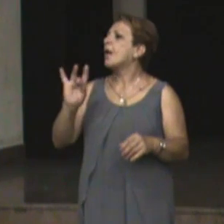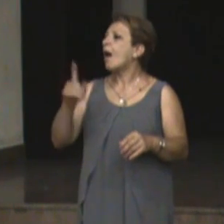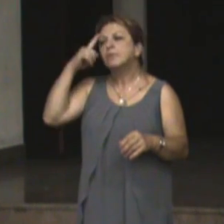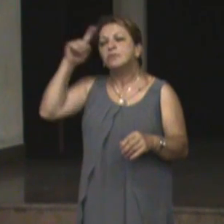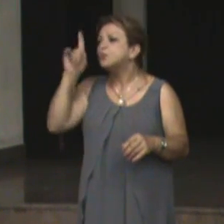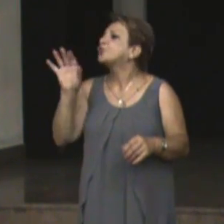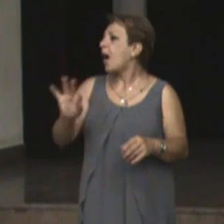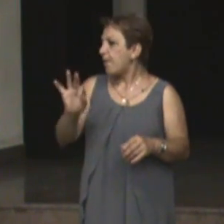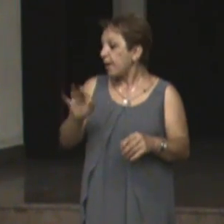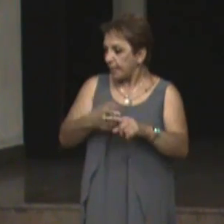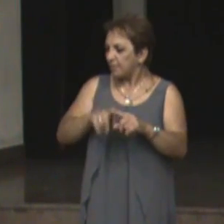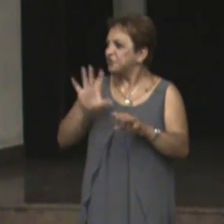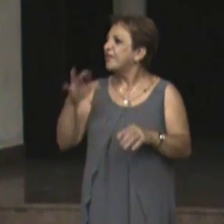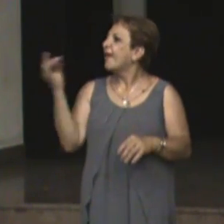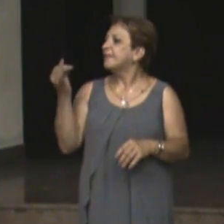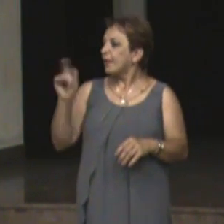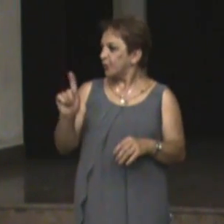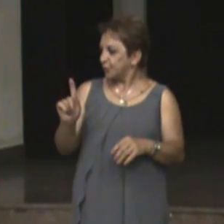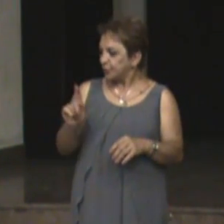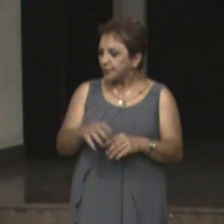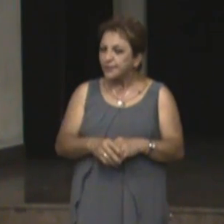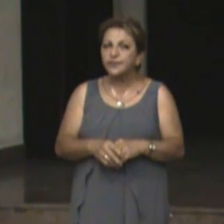բան գրեցինք։ Տեսեք,